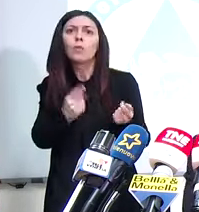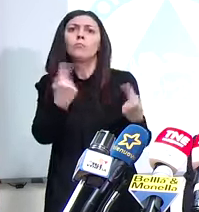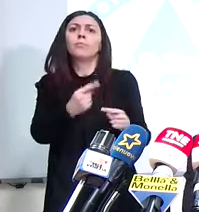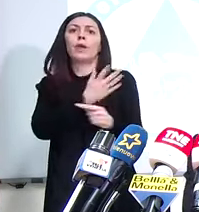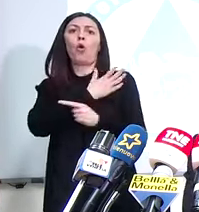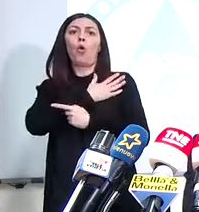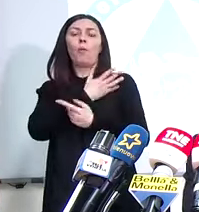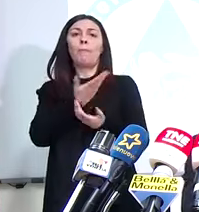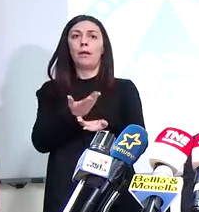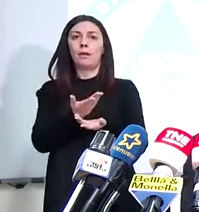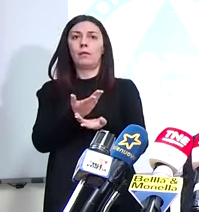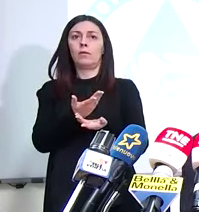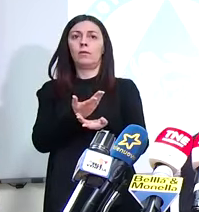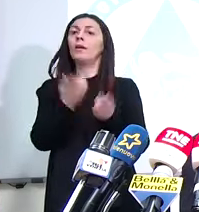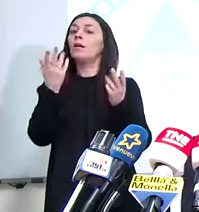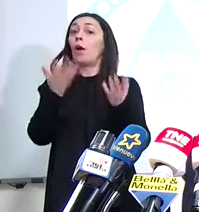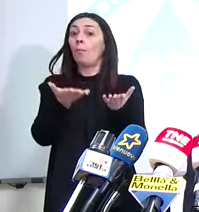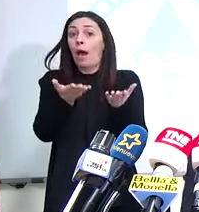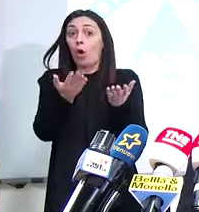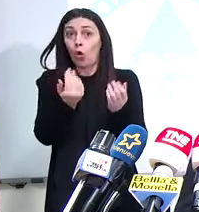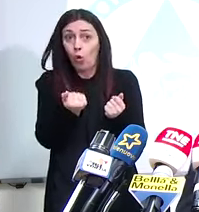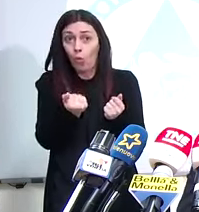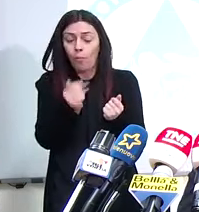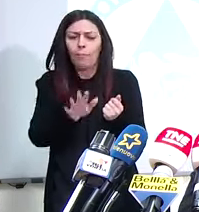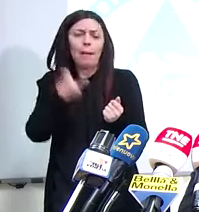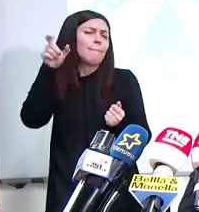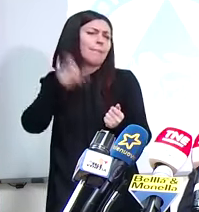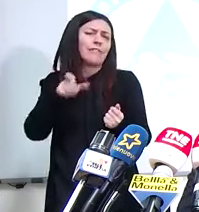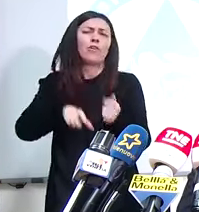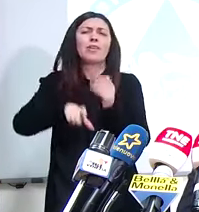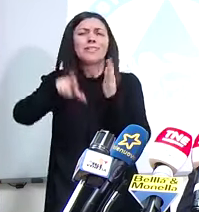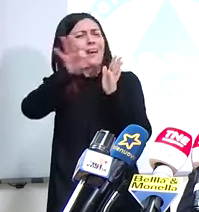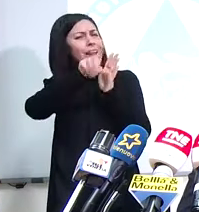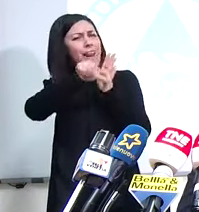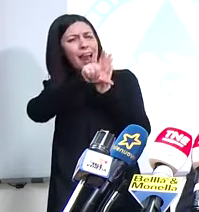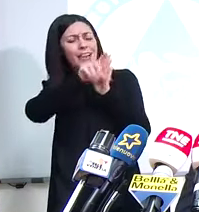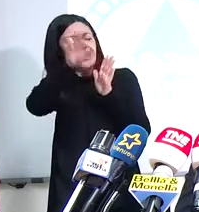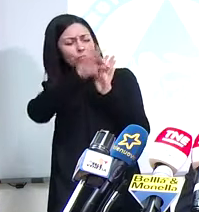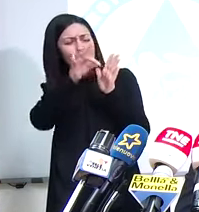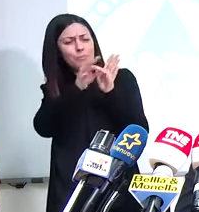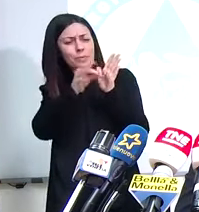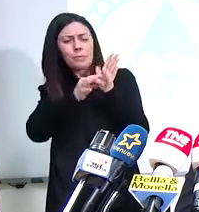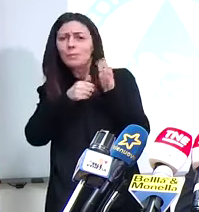totale legalità e ve lo dimostrerò i prossimi giorni che noi abbiamo seguito da giorni da totale legalità